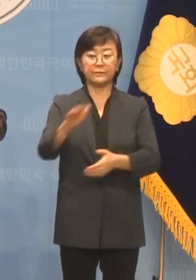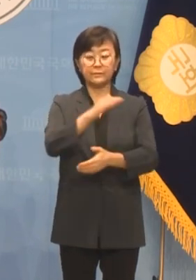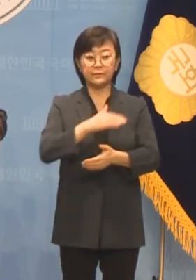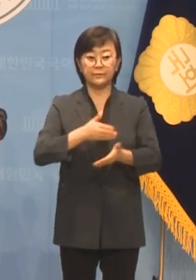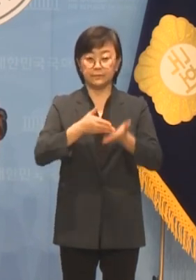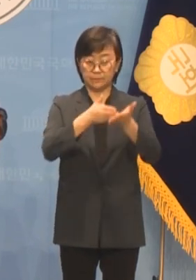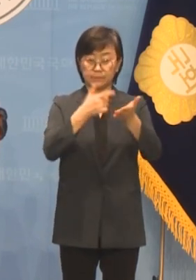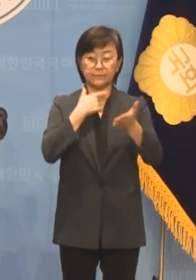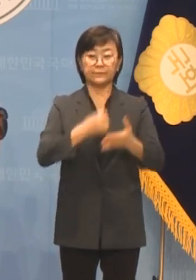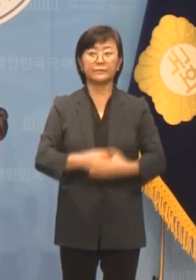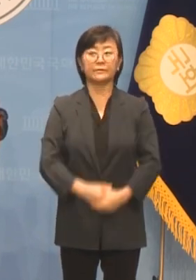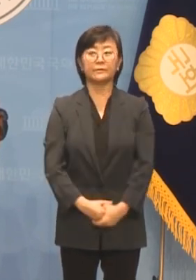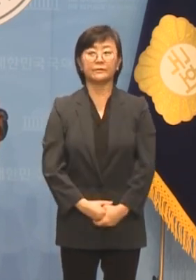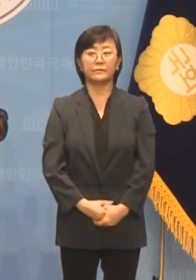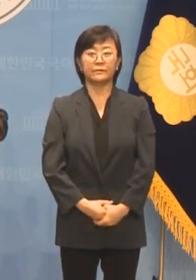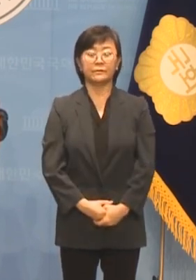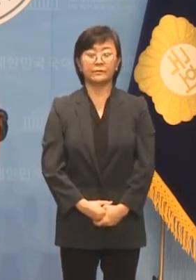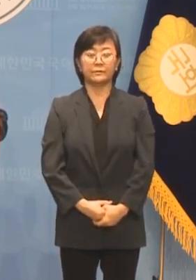제언을 하고자 합니다.